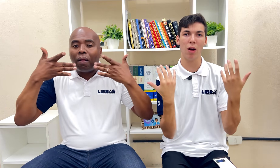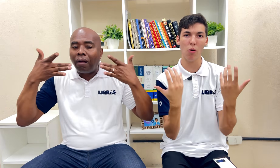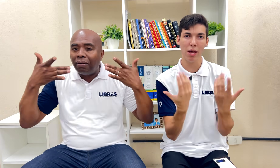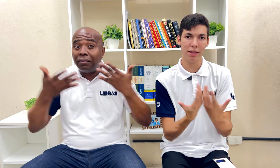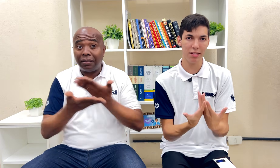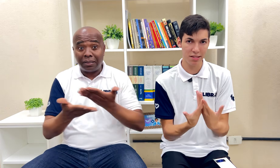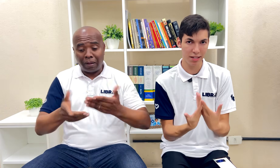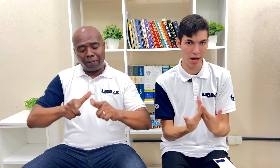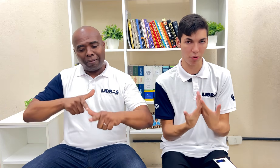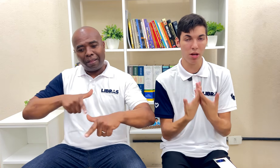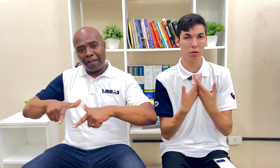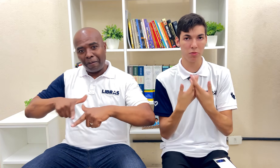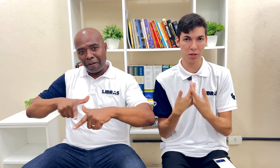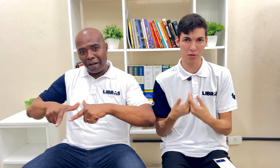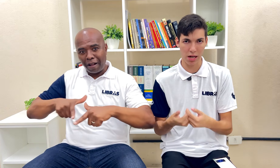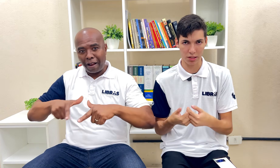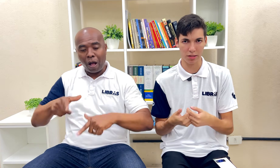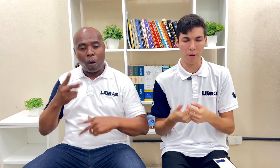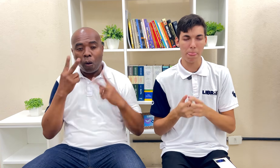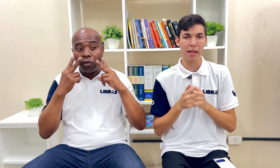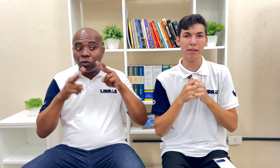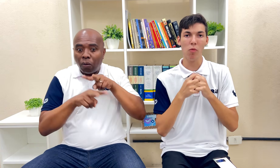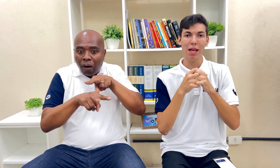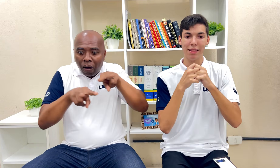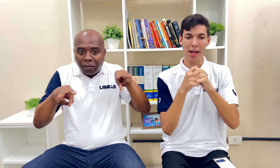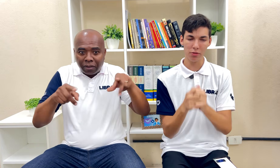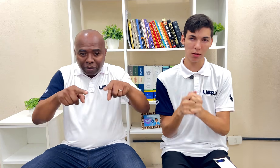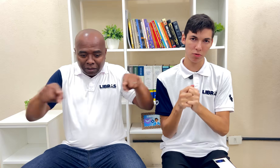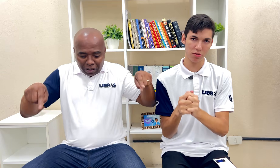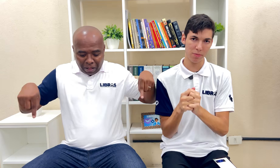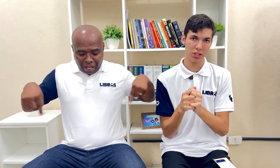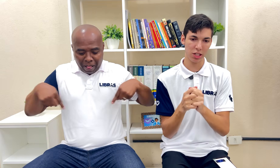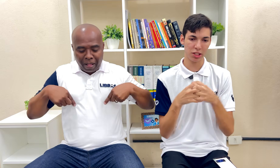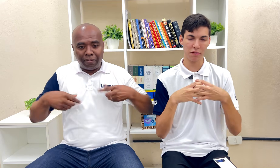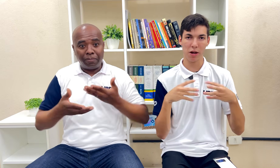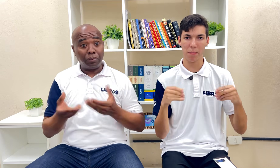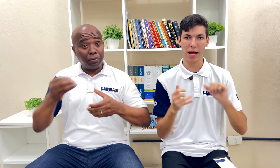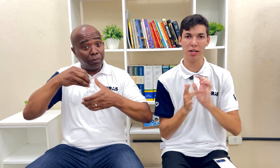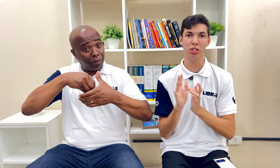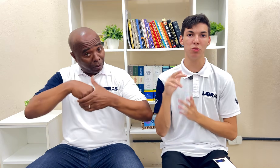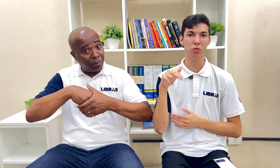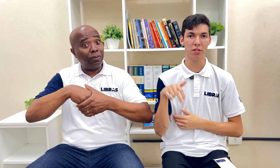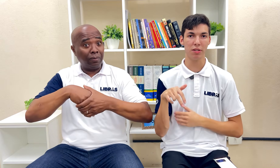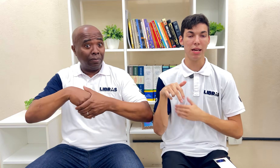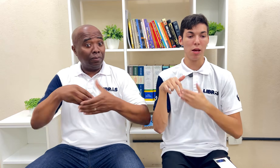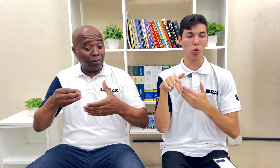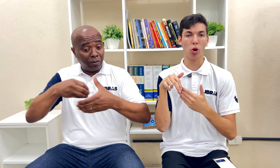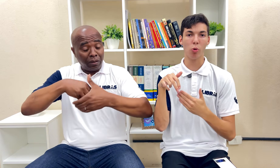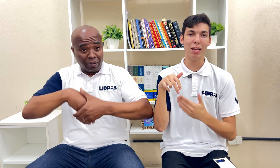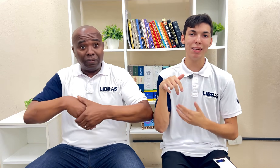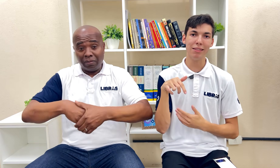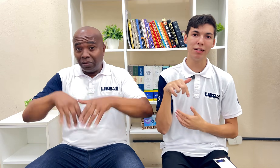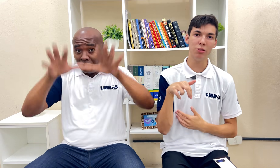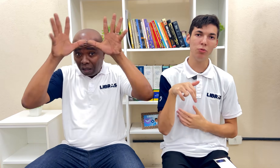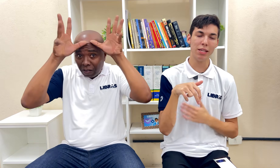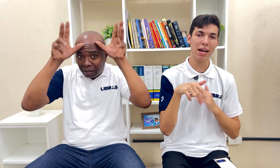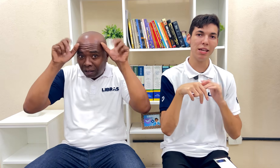visual desse cenário, dos personagens. Então, dentro da construção imagética, que foi a praia e Jesus, eu coloco ele andando, e aí